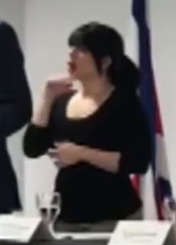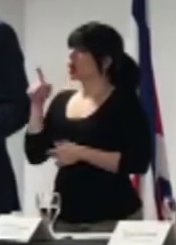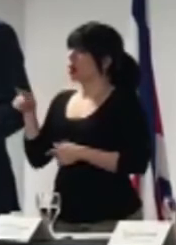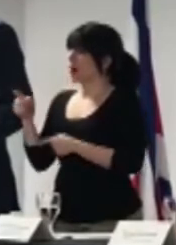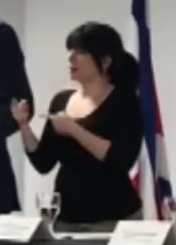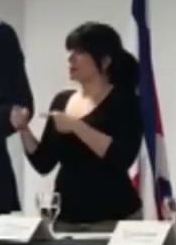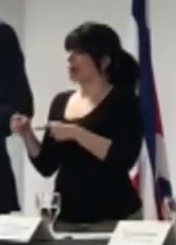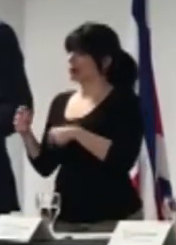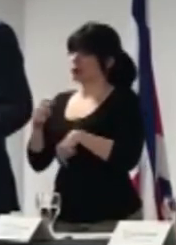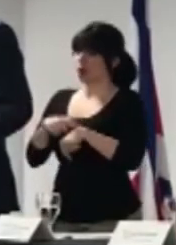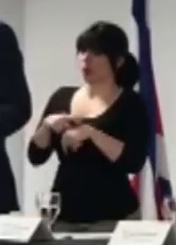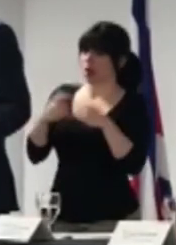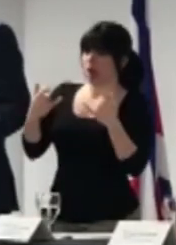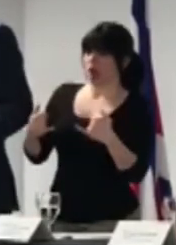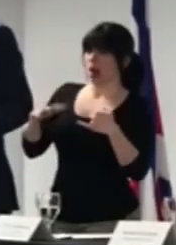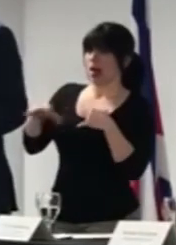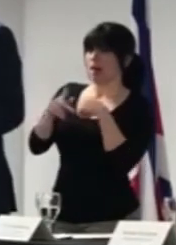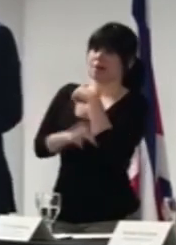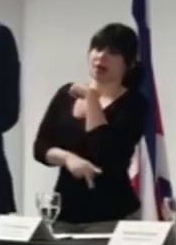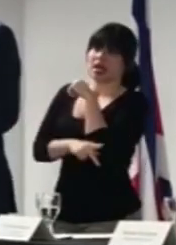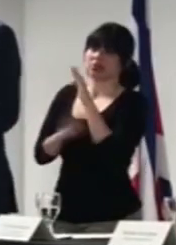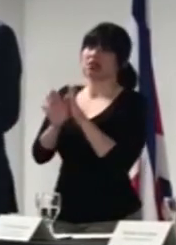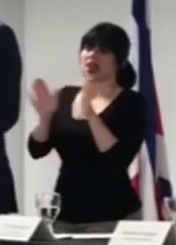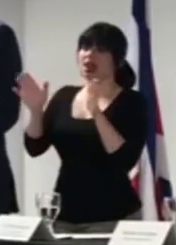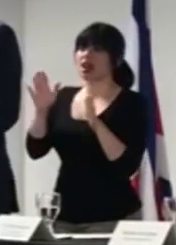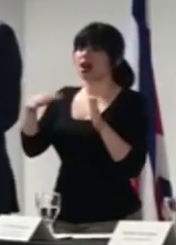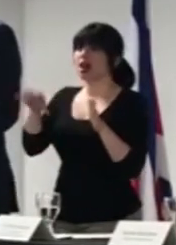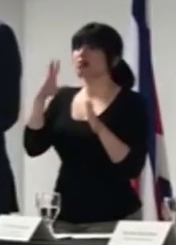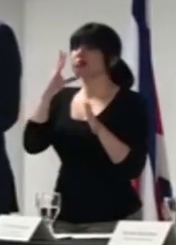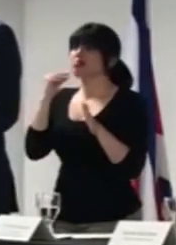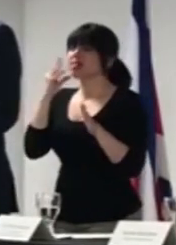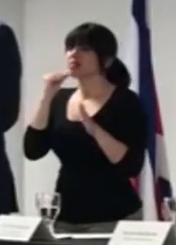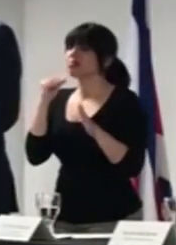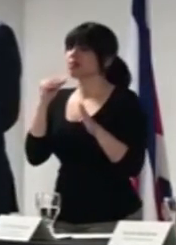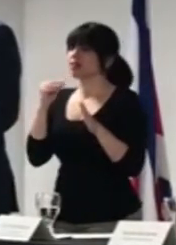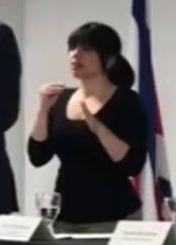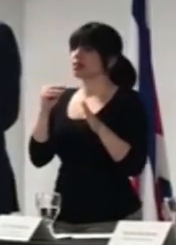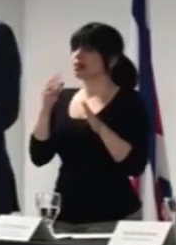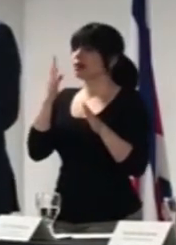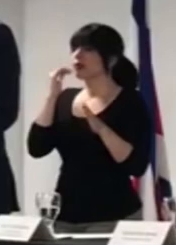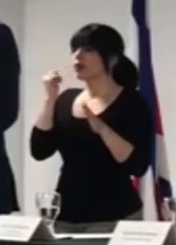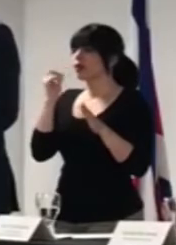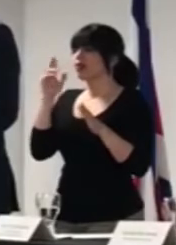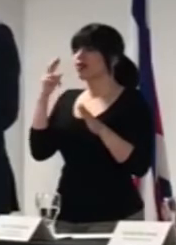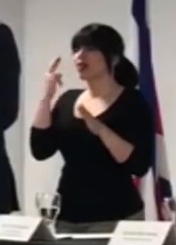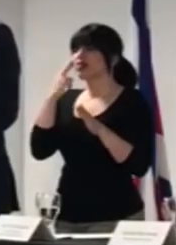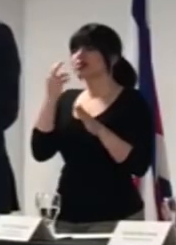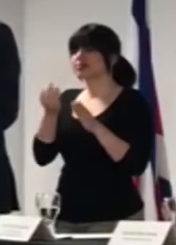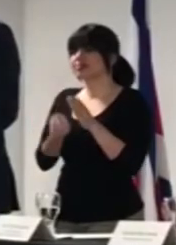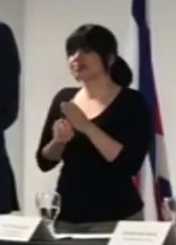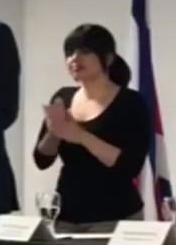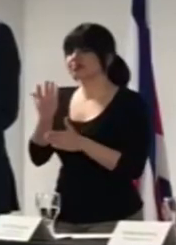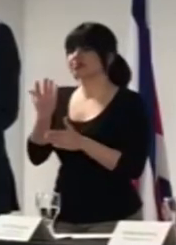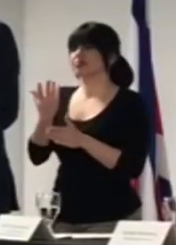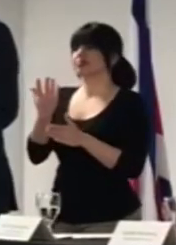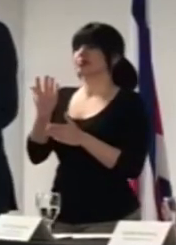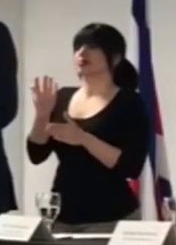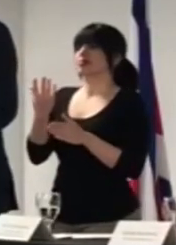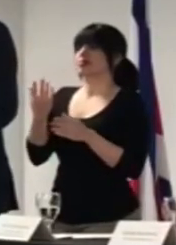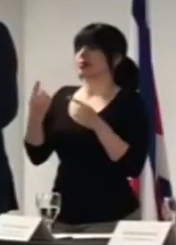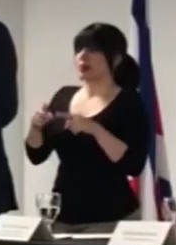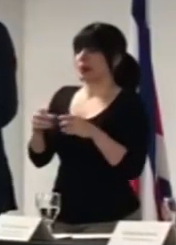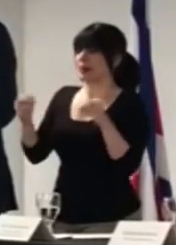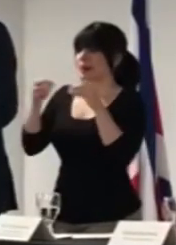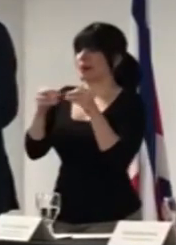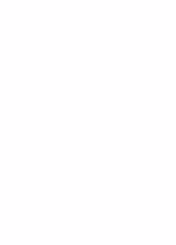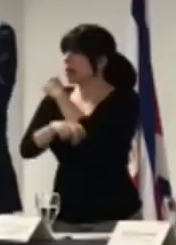en momentos en que el país en general experimente, como fruto de la llegada de